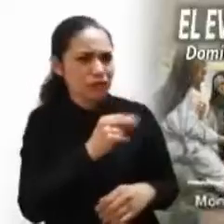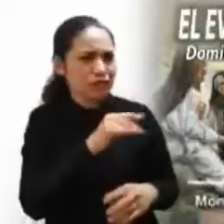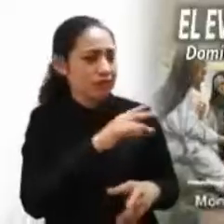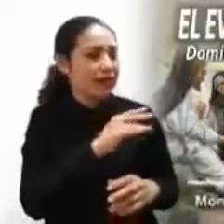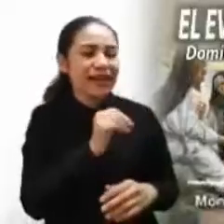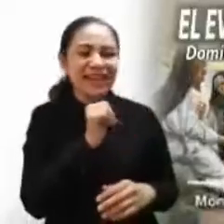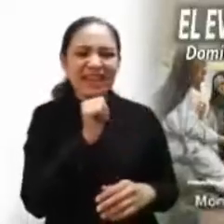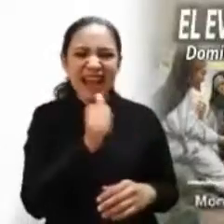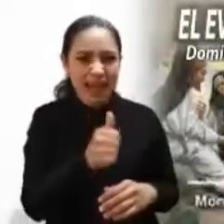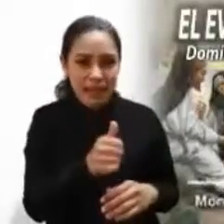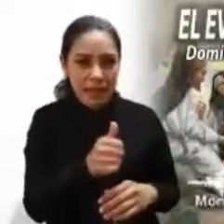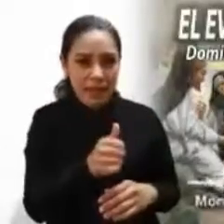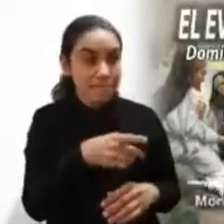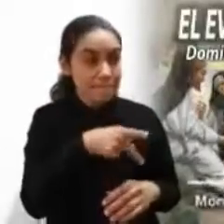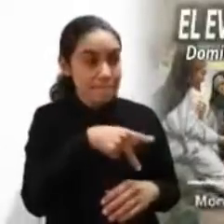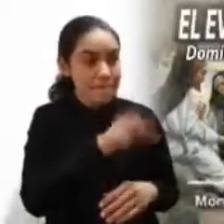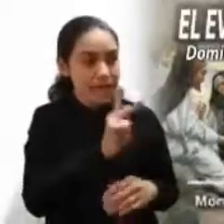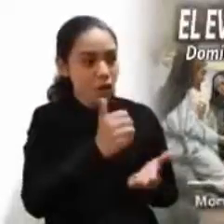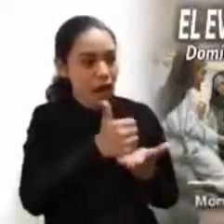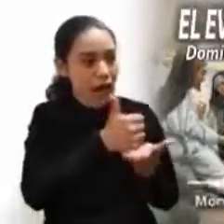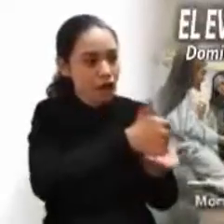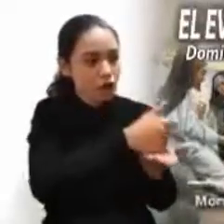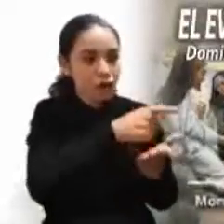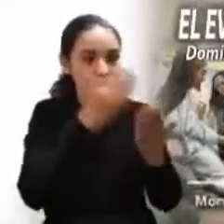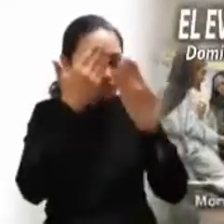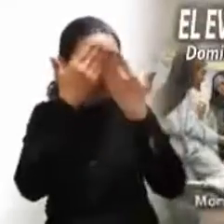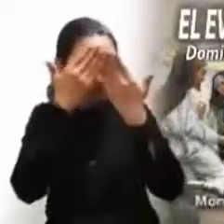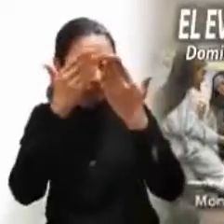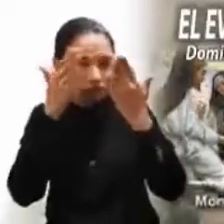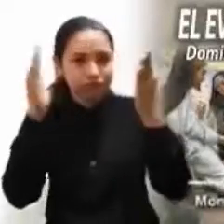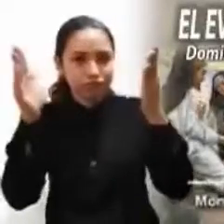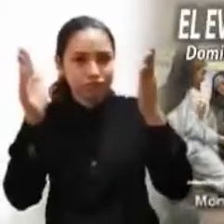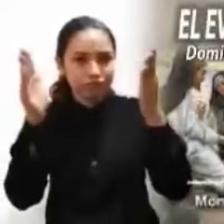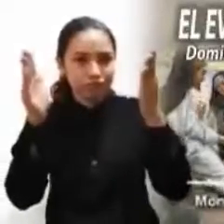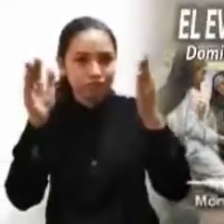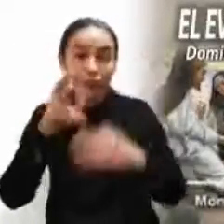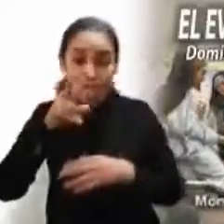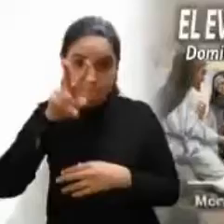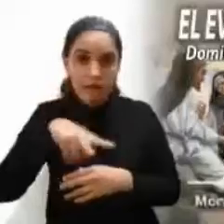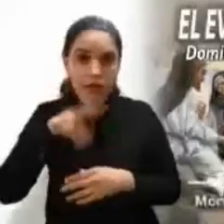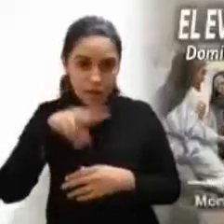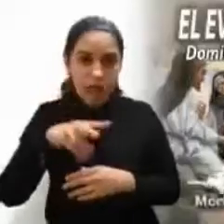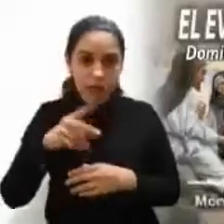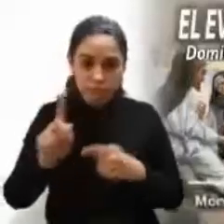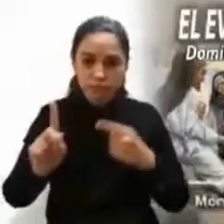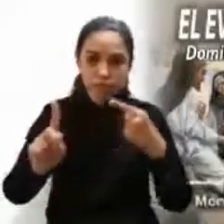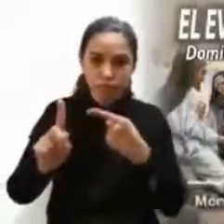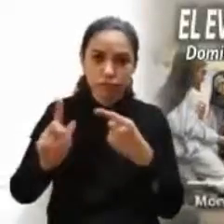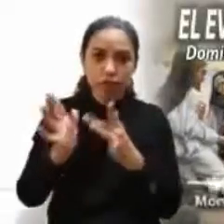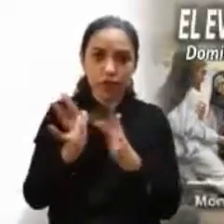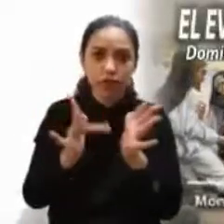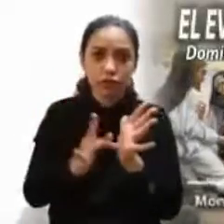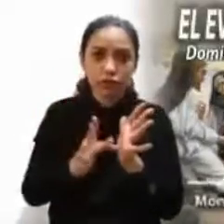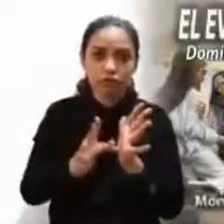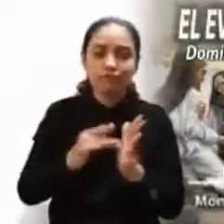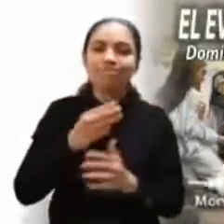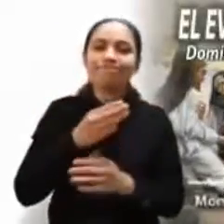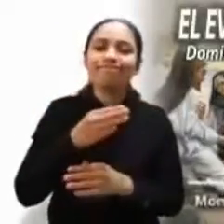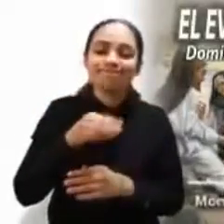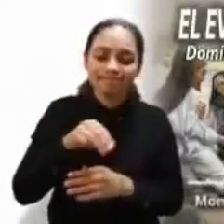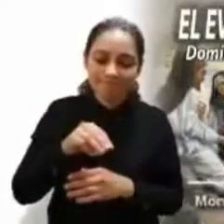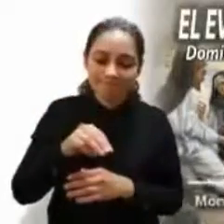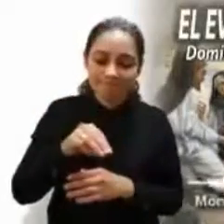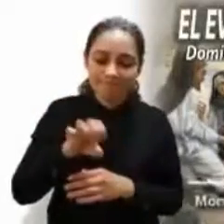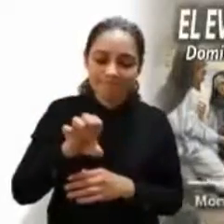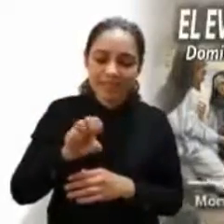visión miope. Ciertamente es Él el Mesías, el ungido de Dios,